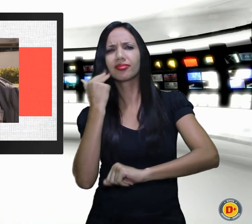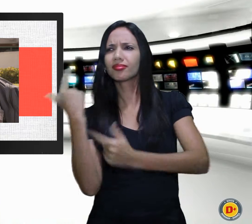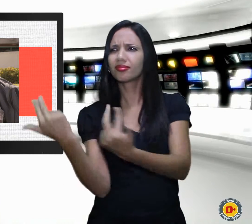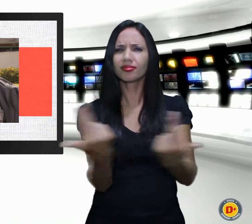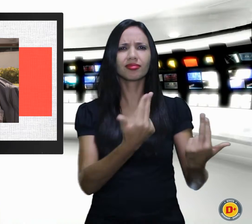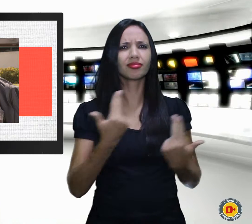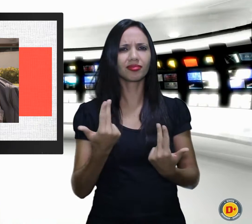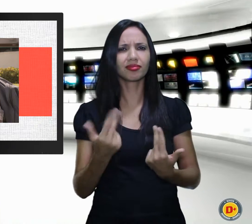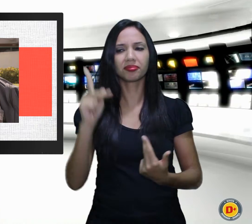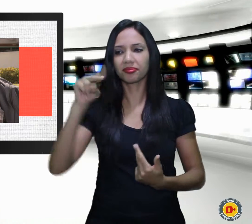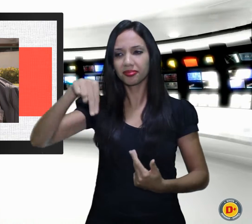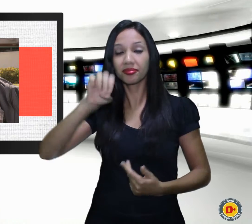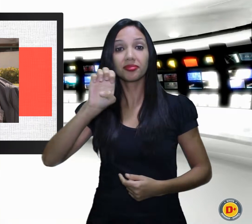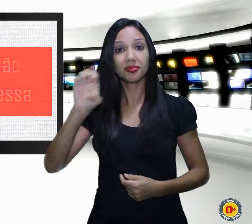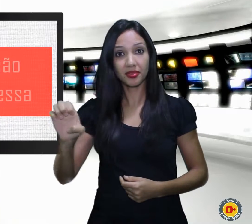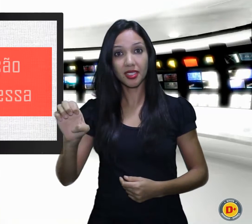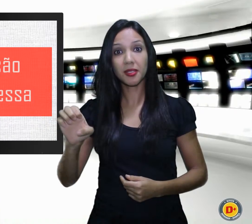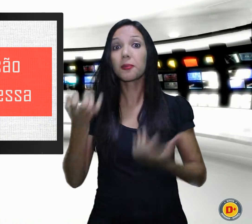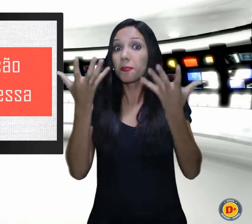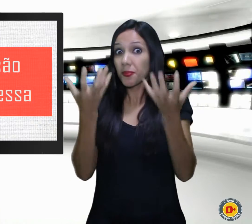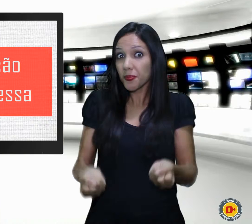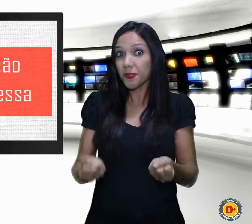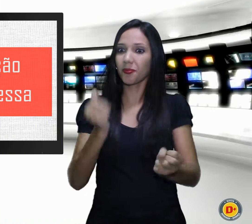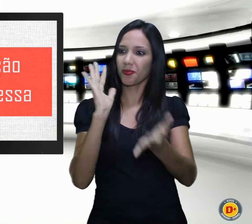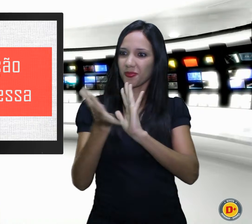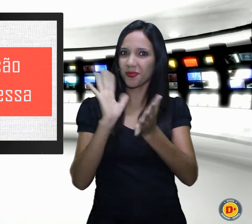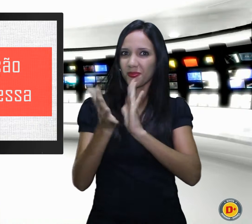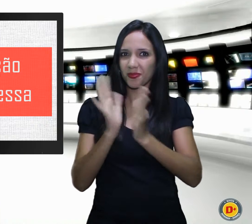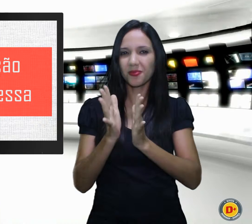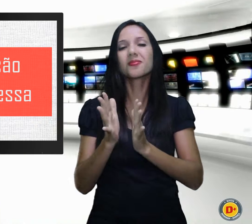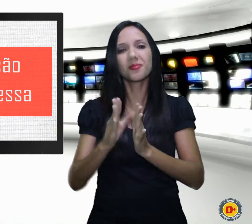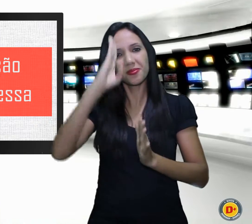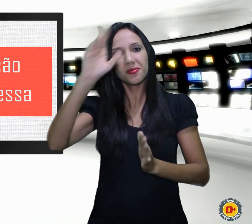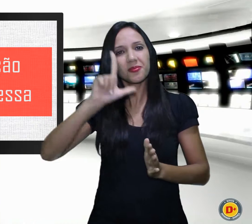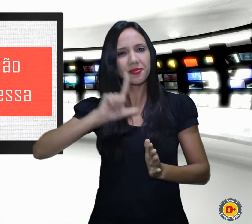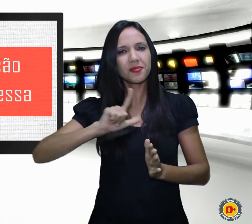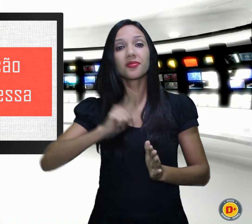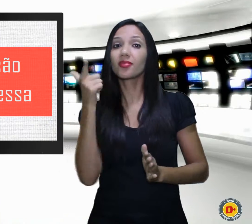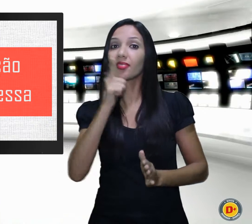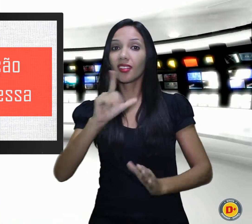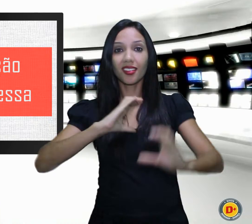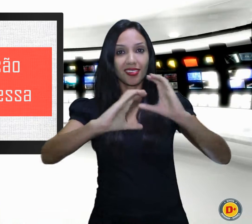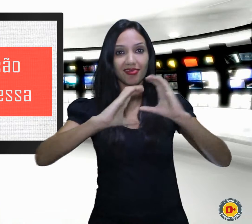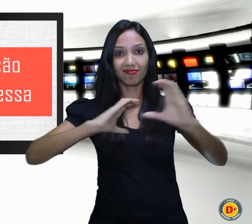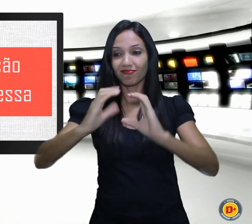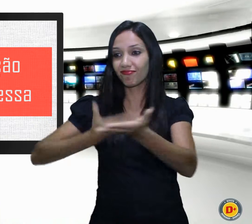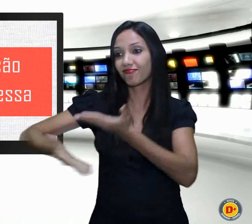A PNE reconhece o papel da língua brasileira de sinais, Libras, como meio de garantir a plena participação desses alunos